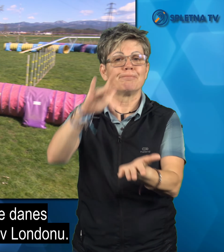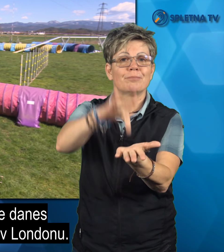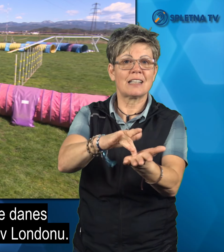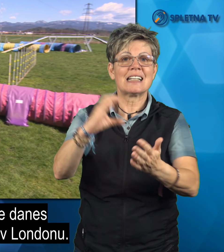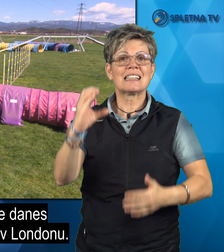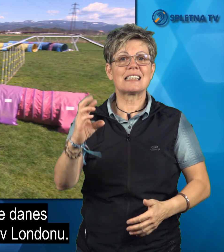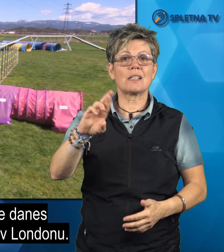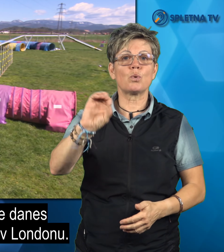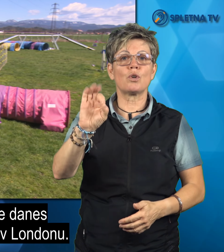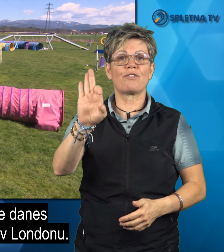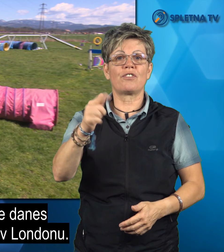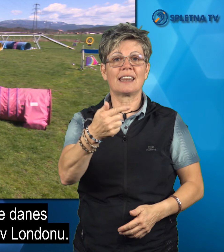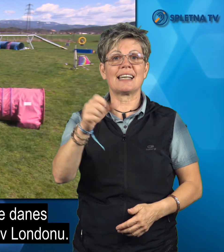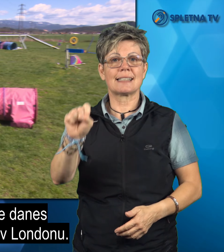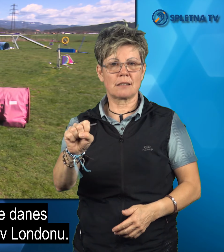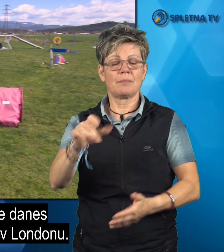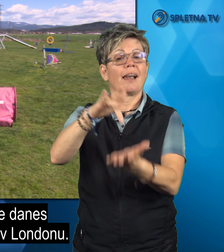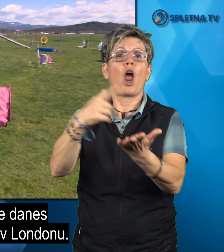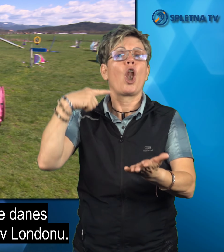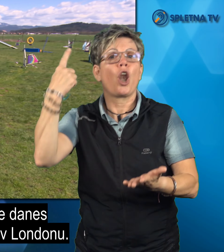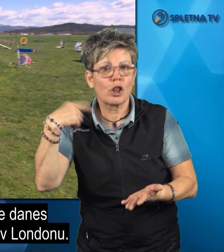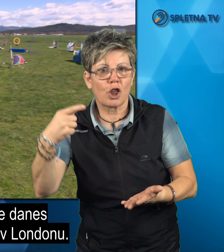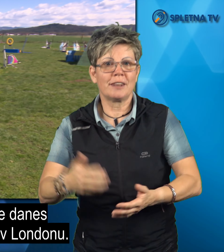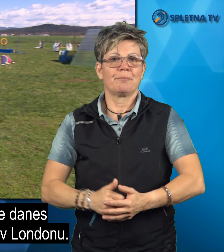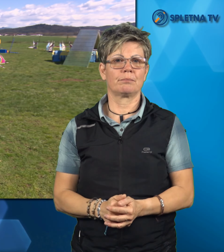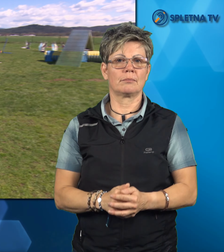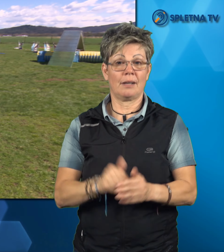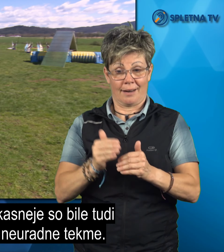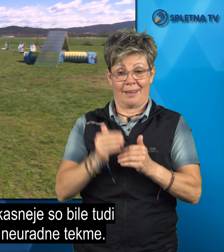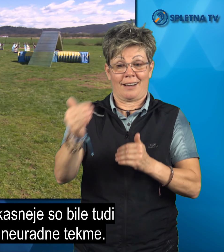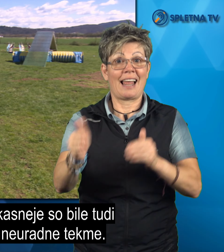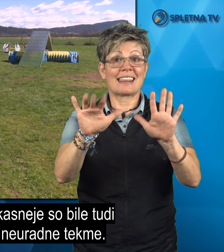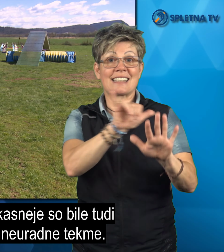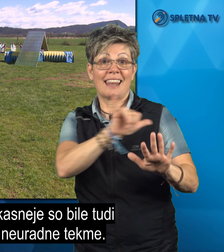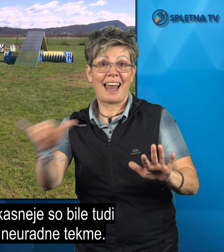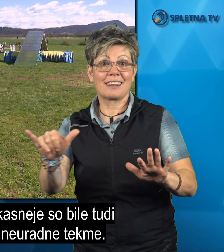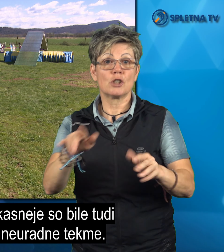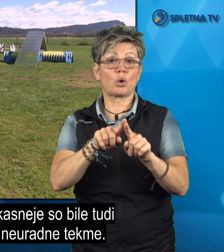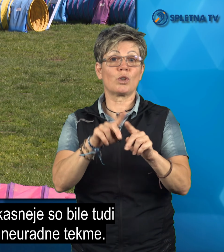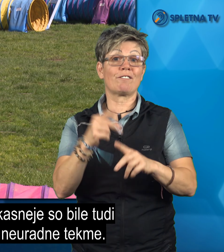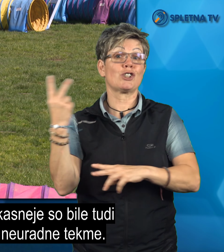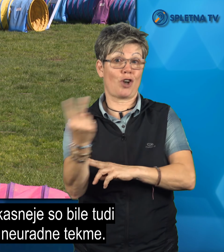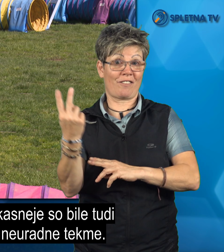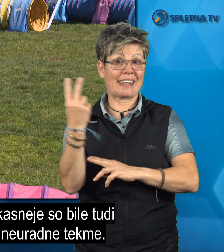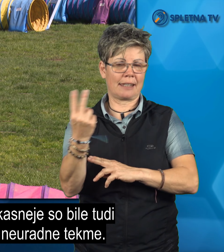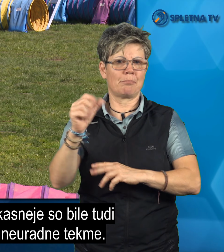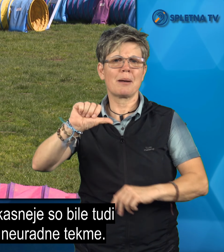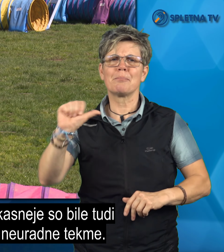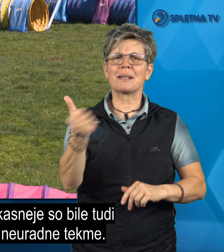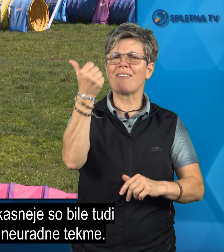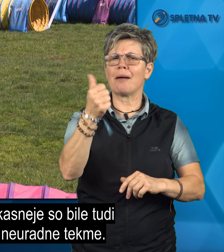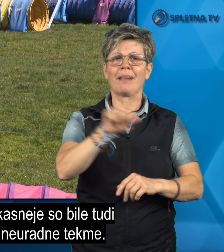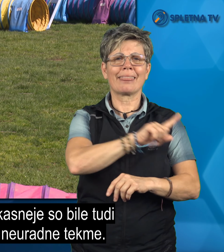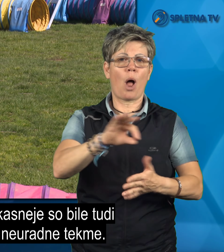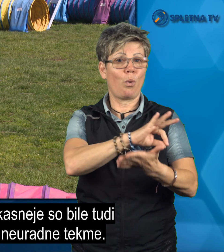1978 na največji pasji razstavi na svetu, ki je še danes v Crufsu v Londonu. Dobrih